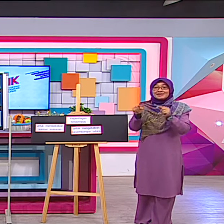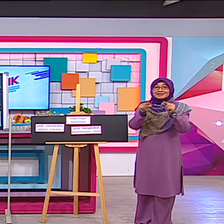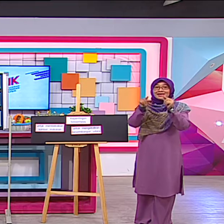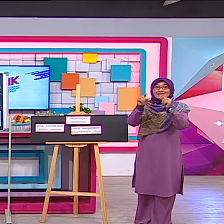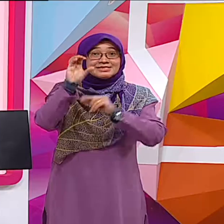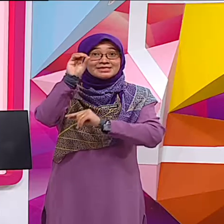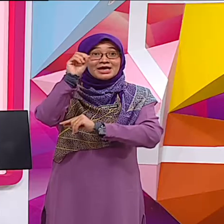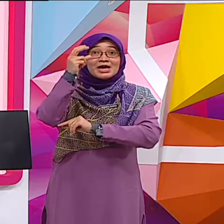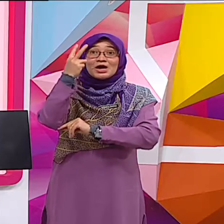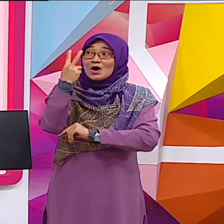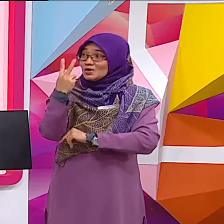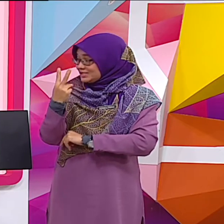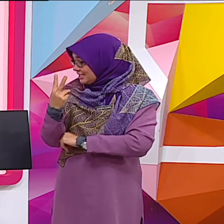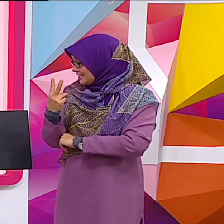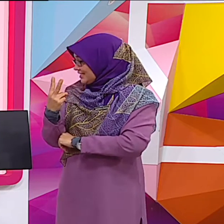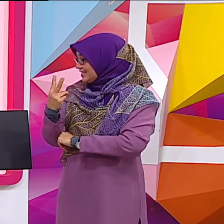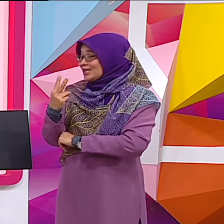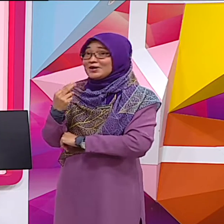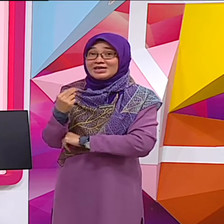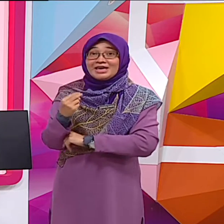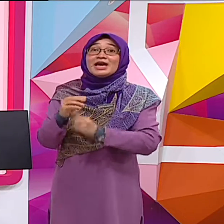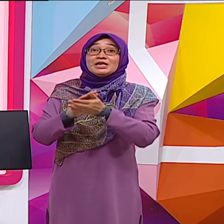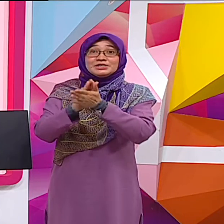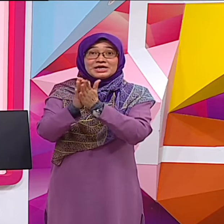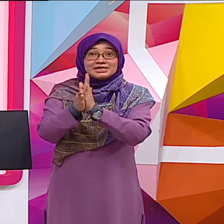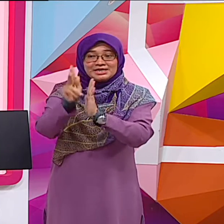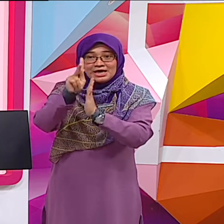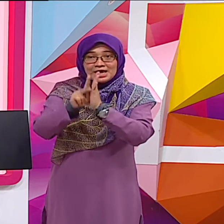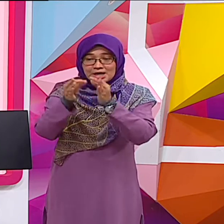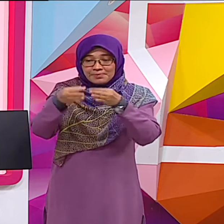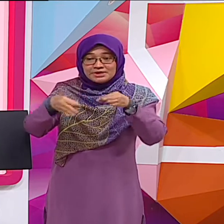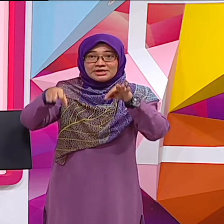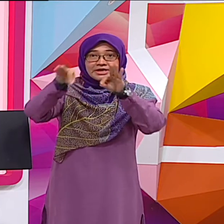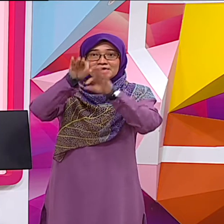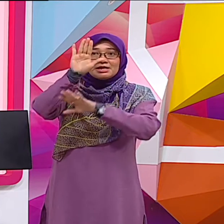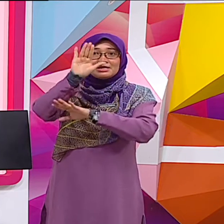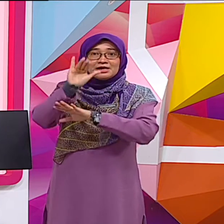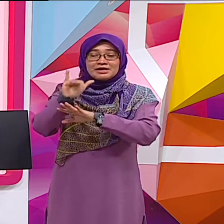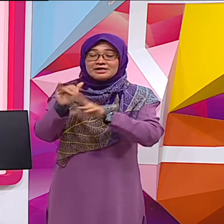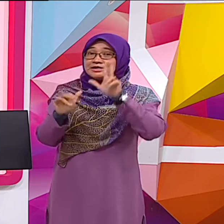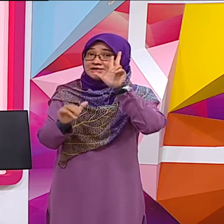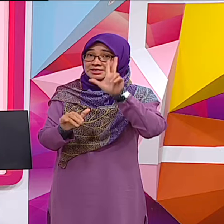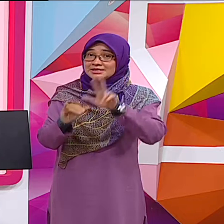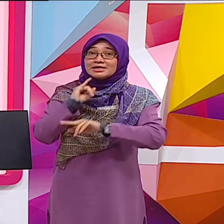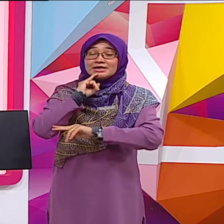get off kitchen Oke jadi kepentingan yang ketiga